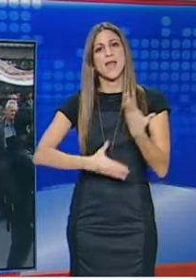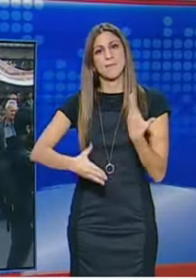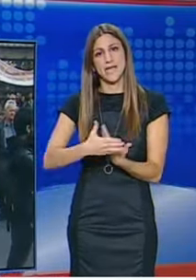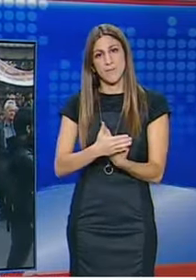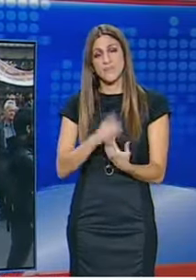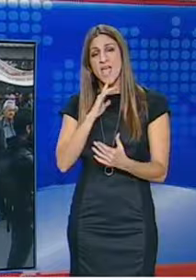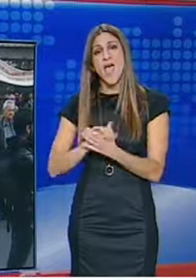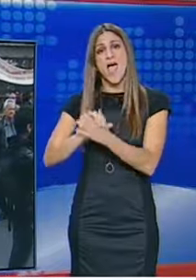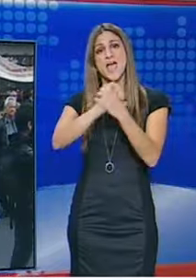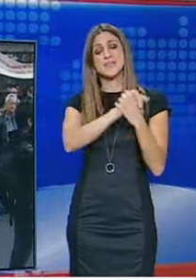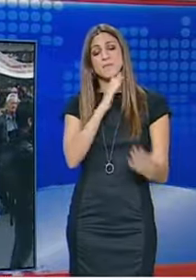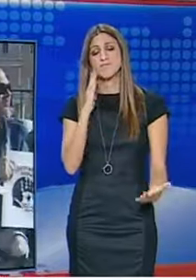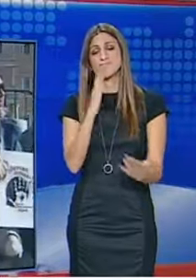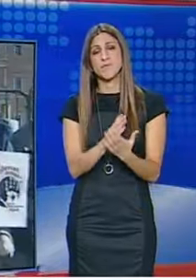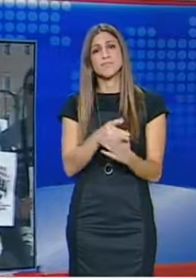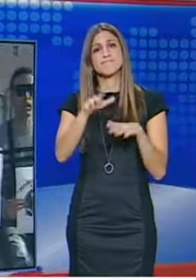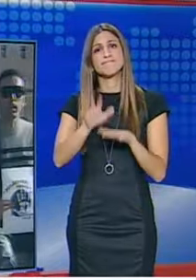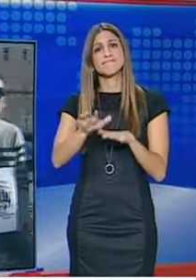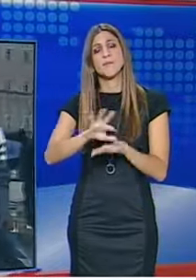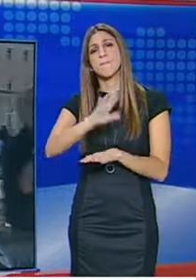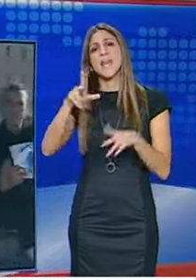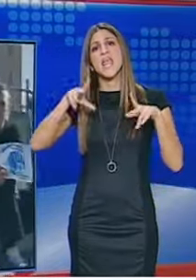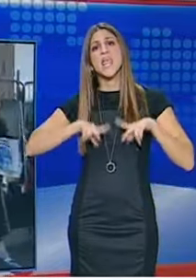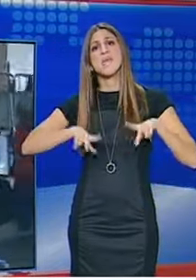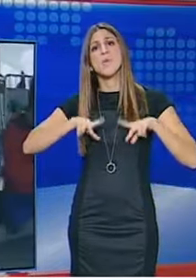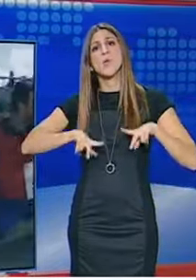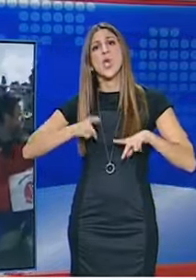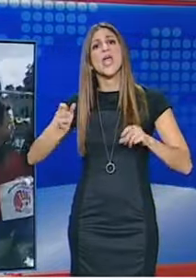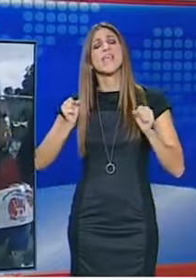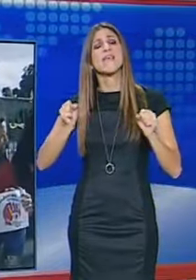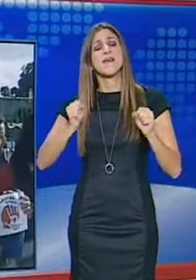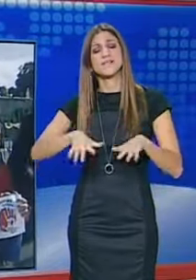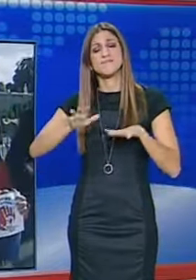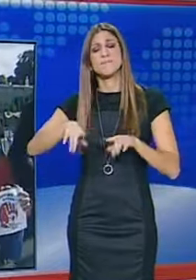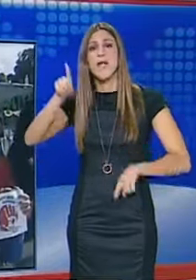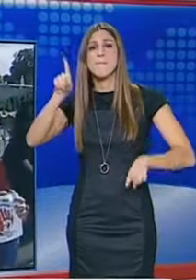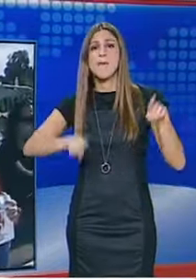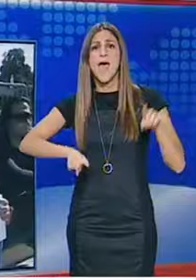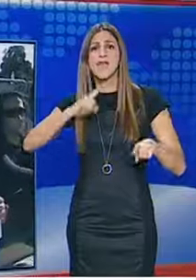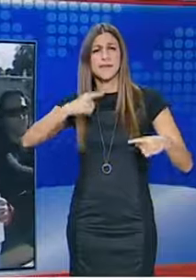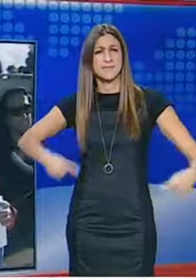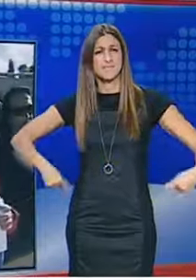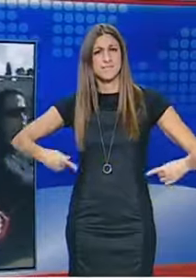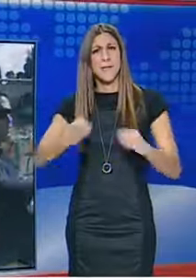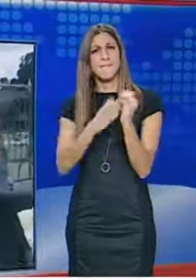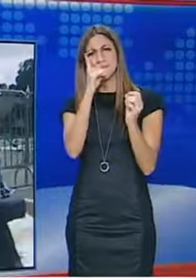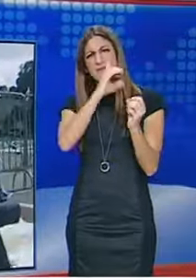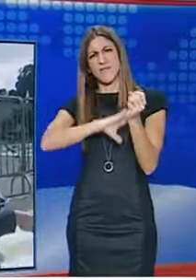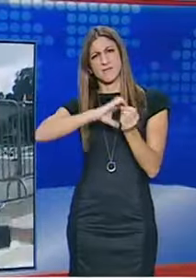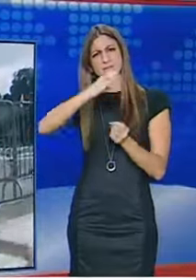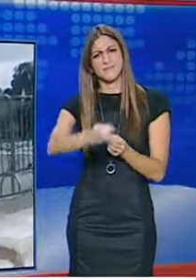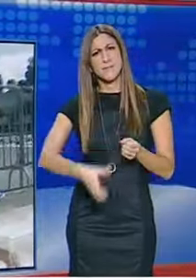αναπήρων μάλιστα αρκετοί από αυτούς σε μία καθαρά συμβολική κίνηση κατέβασαν τα τεχνητά τους μέλη στο μνημείο του άγνωστου στρατιώτη στο